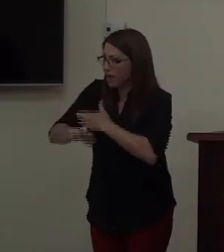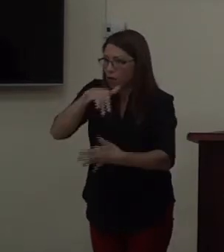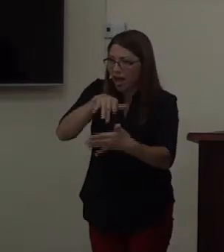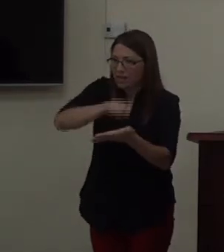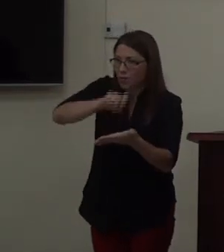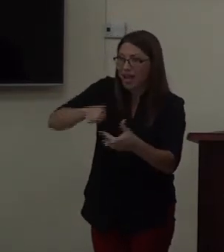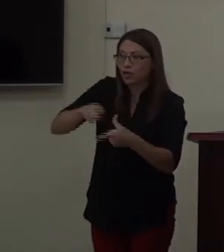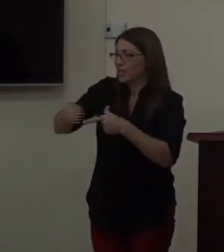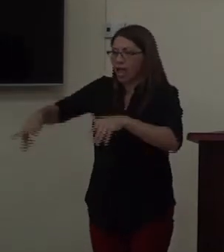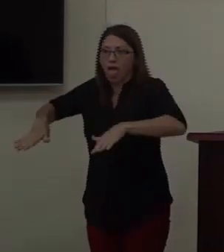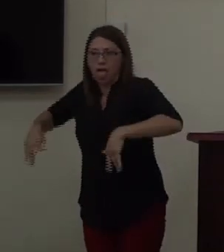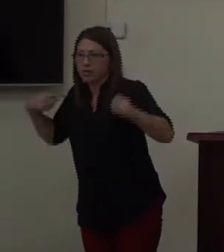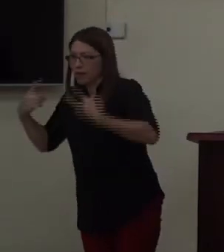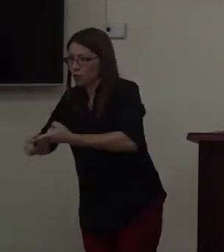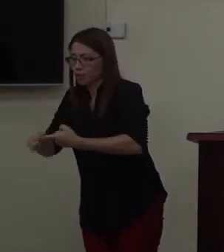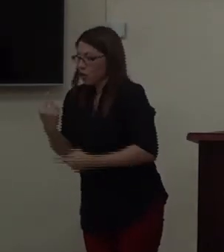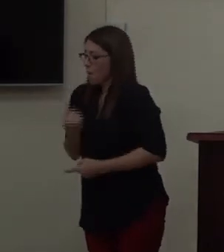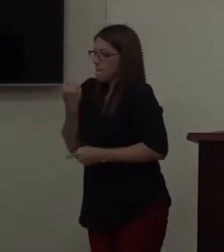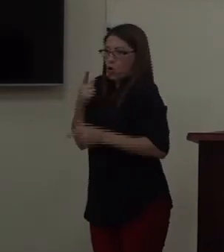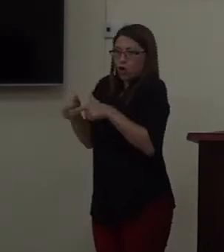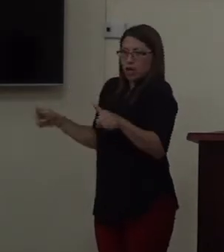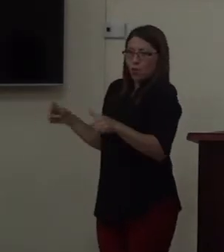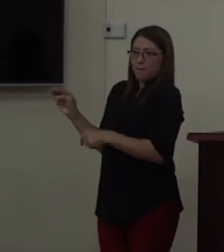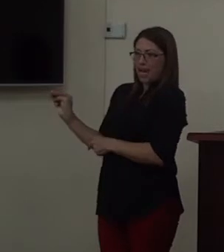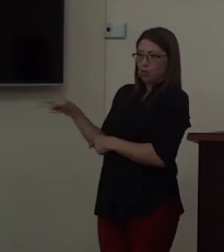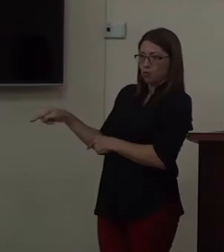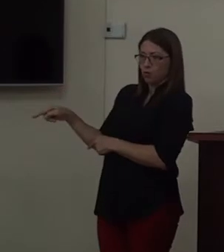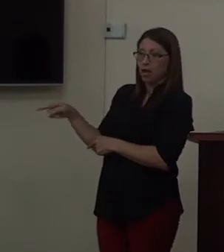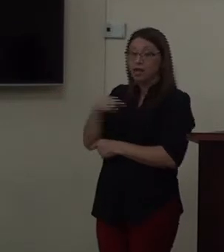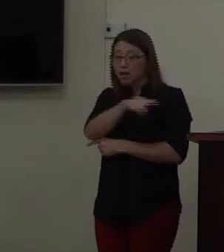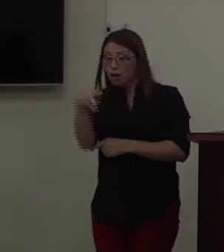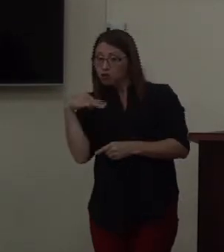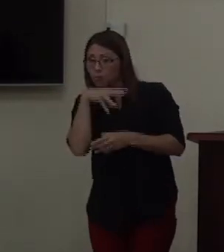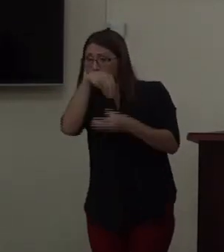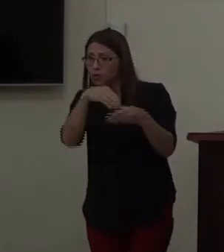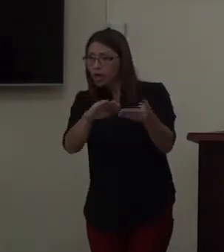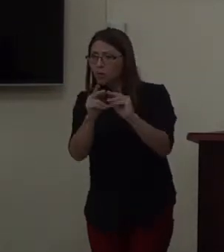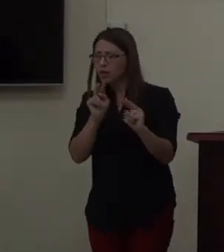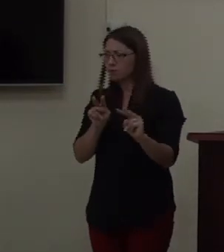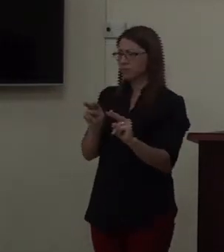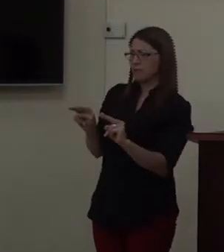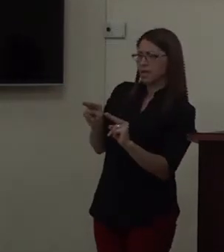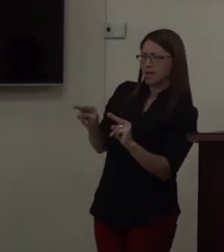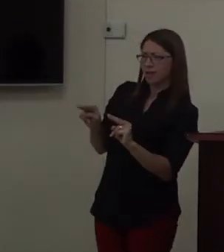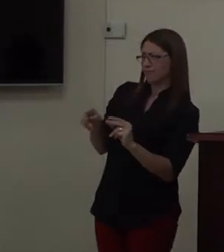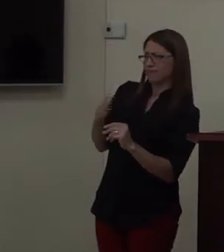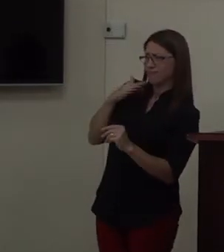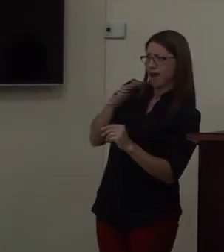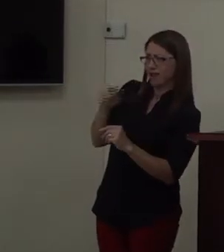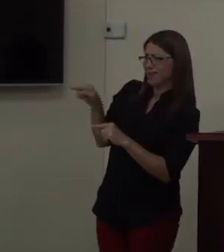no hablaba español, era monolingüe en malejo. Y los miembros de la comunidad veían con muy malos ojos el monolingüismo de la